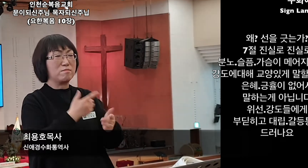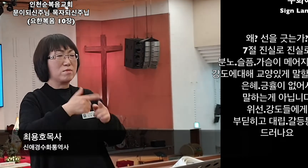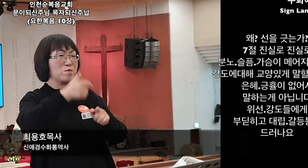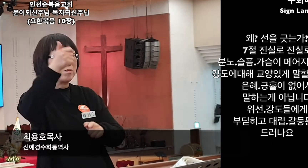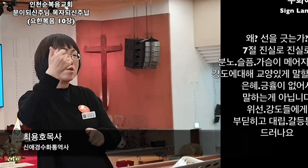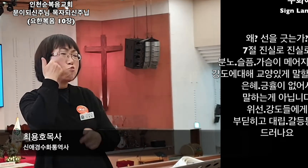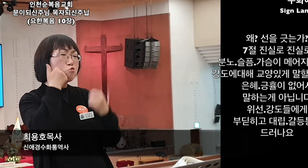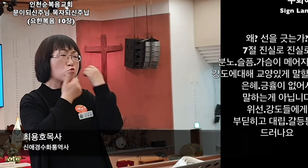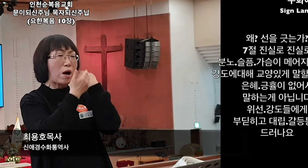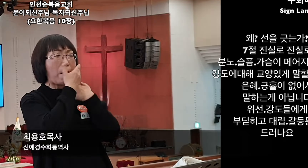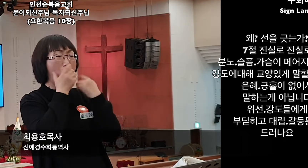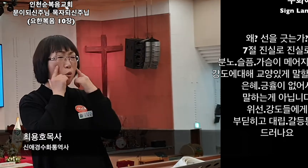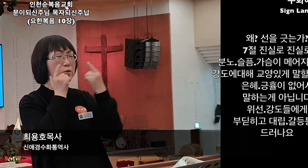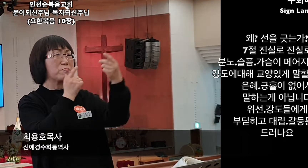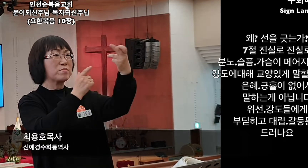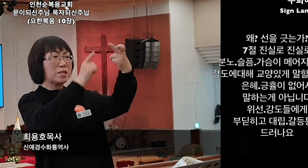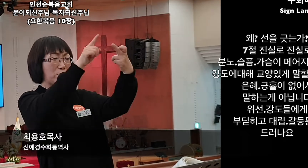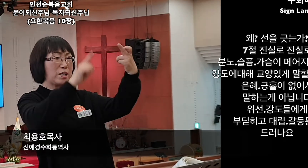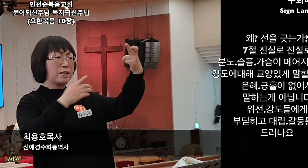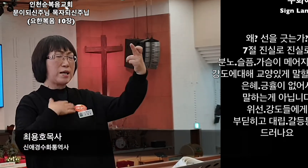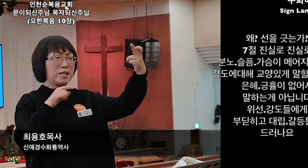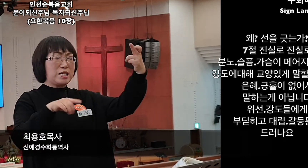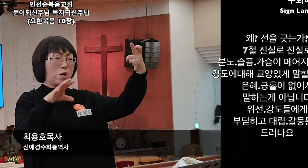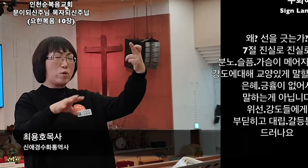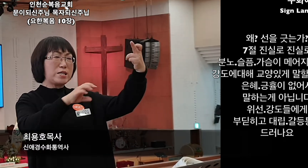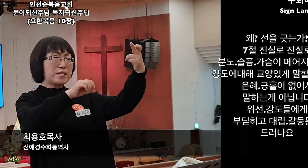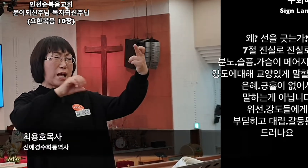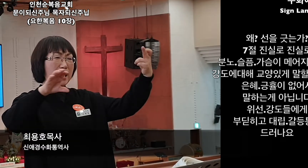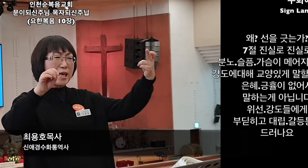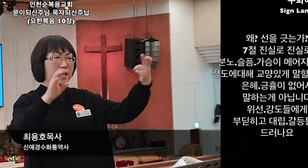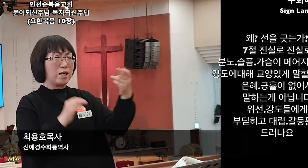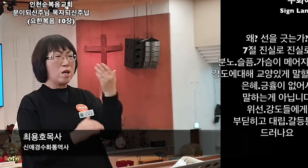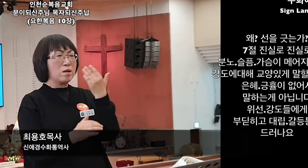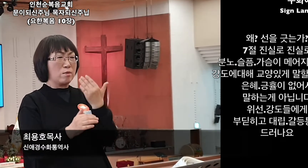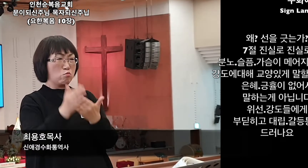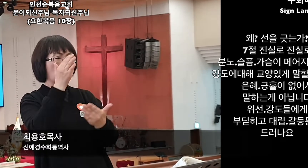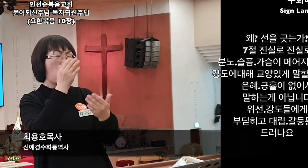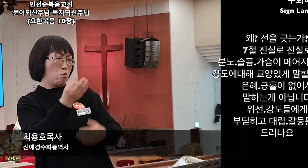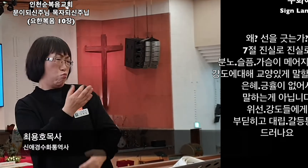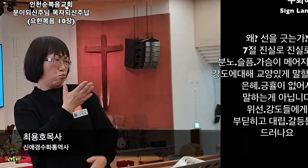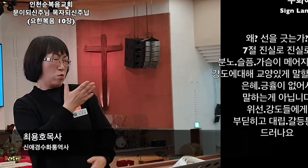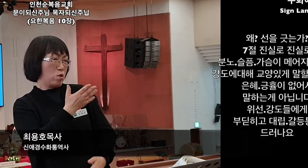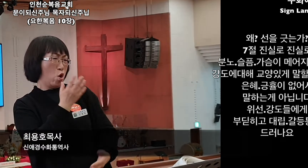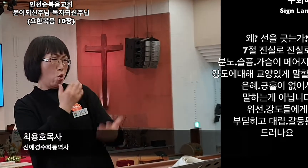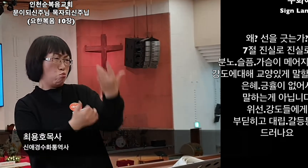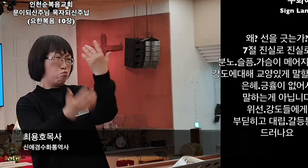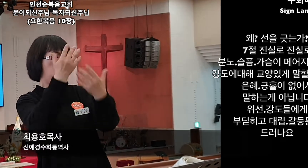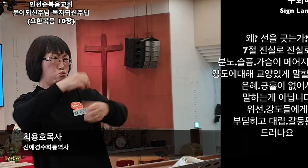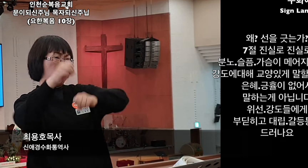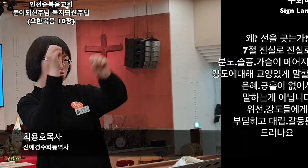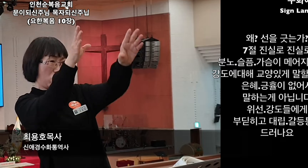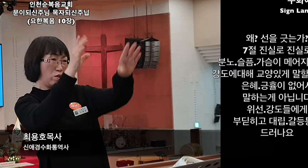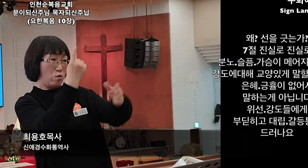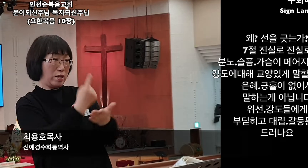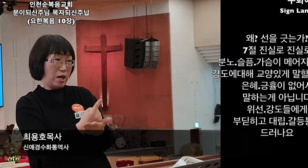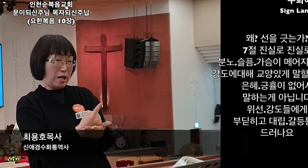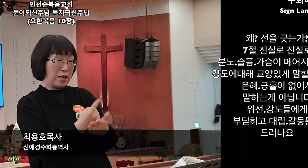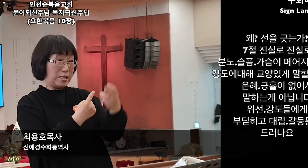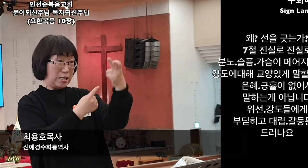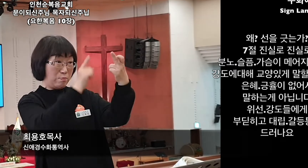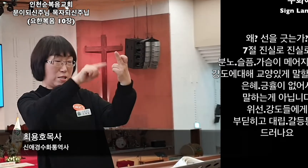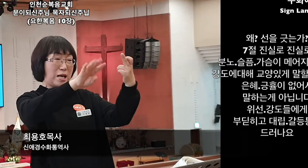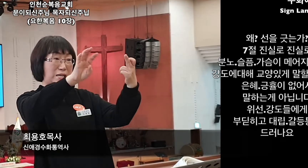예수님께서 누가복음 12장에 그렇게 얘기하셔요. 나는 여기 이 땅에 불을 던지러 왔대요. 난 불 던지러 온 거다. 그리고